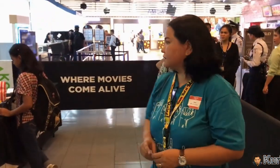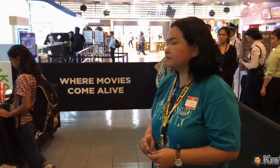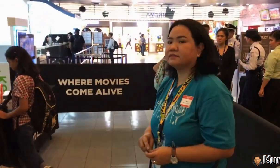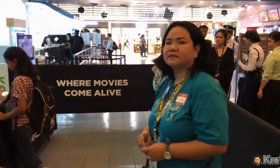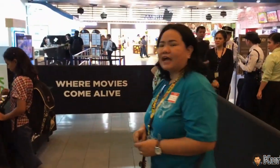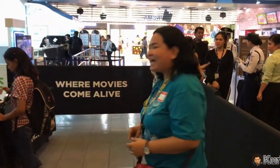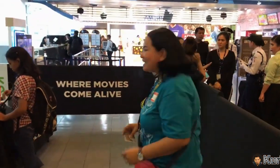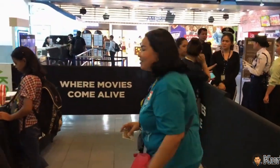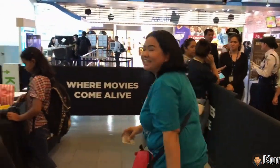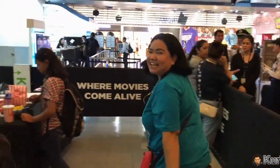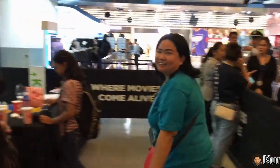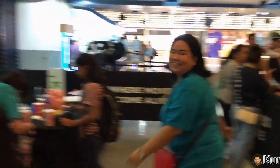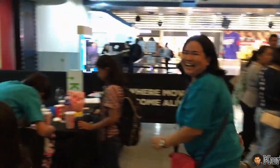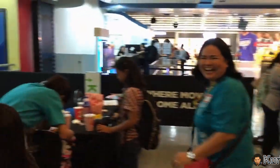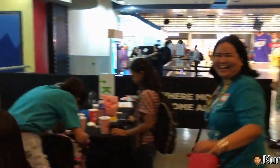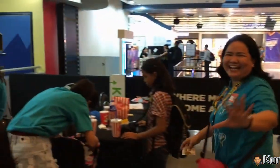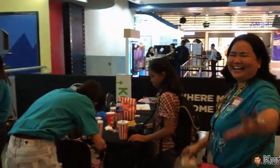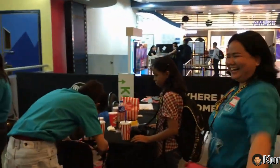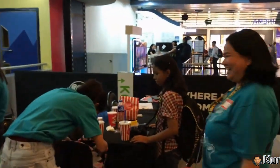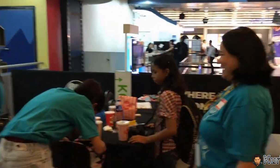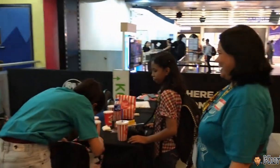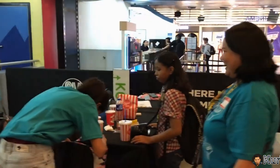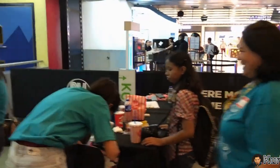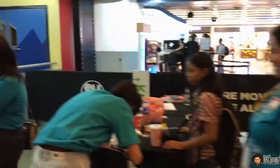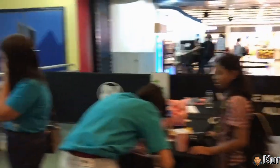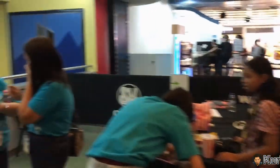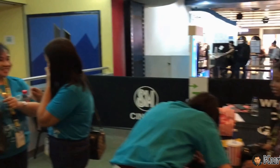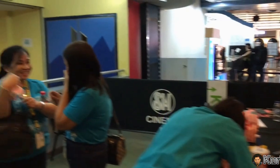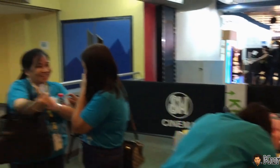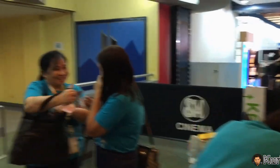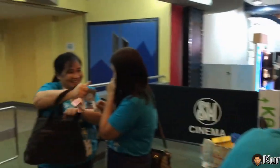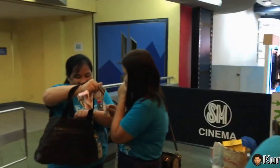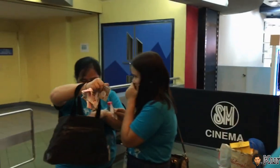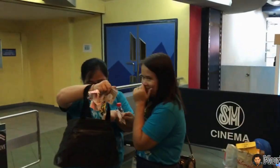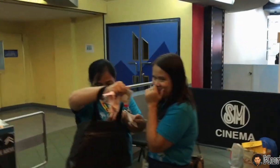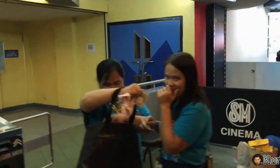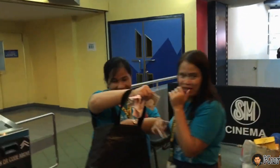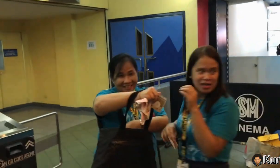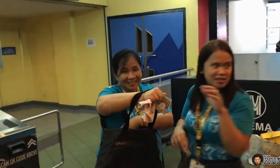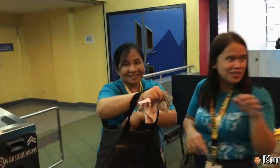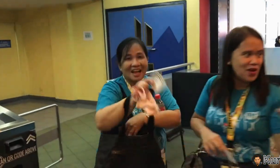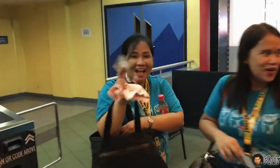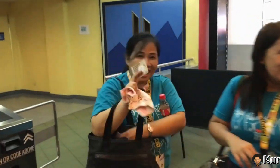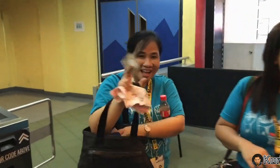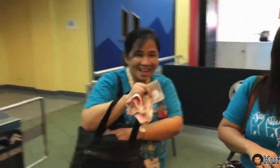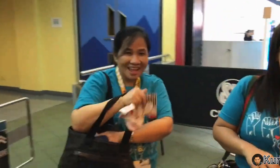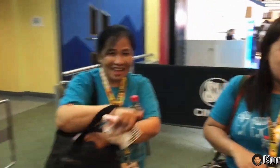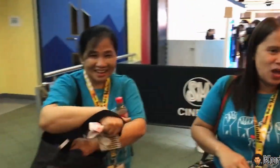Ma'am, kawai po kayo. Hello. Hi, ma'am. Hello.